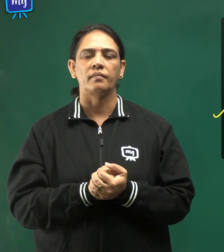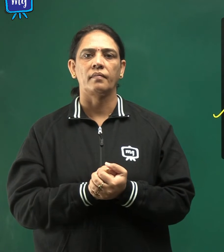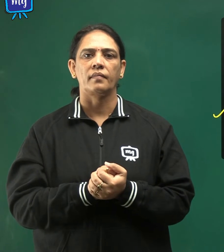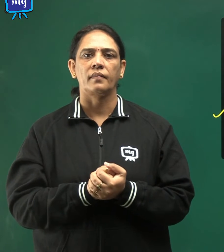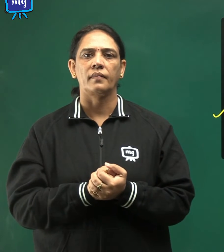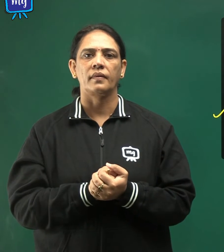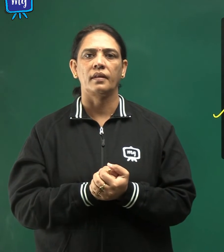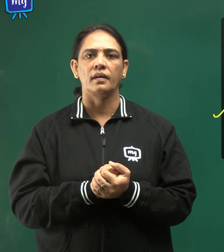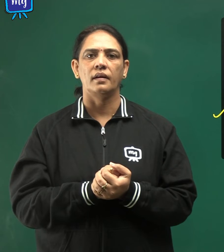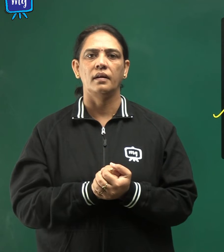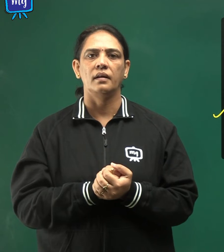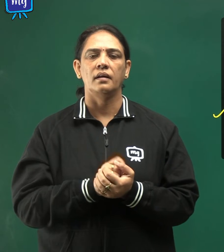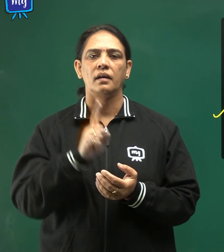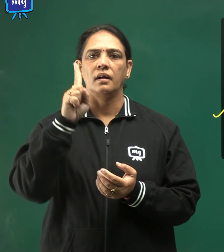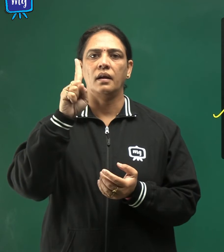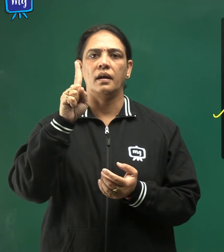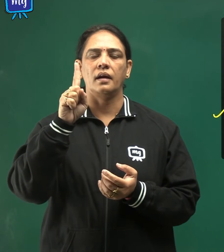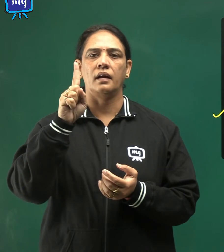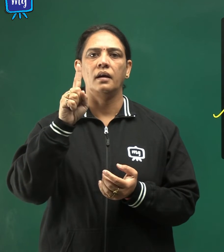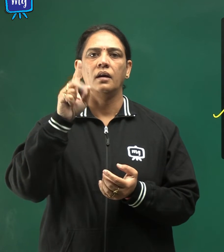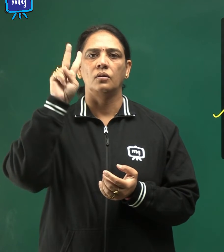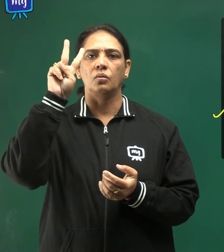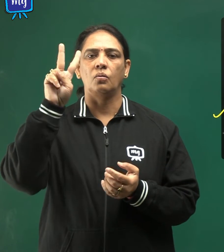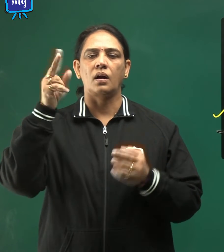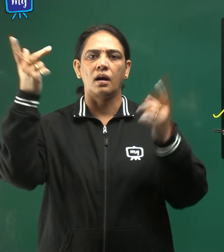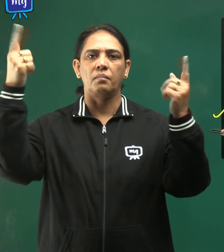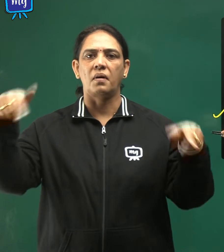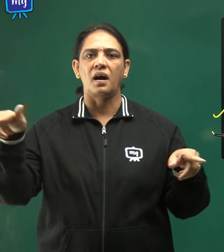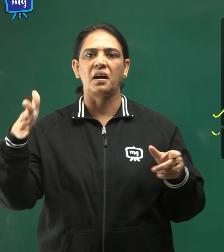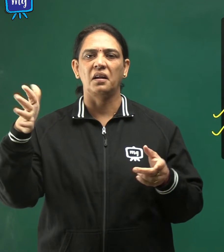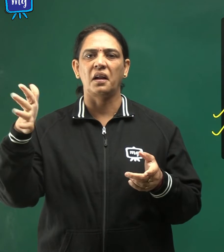एक अभाज्य संख्या,